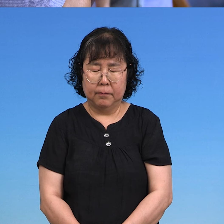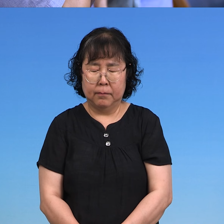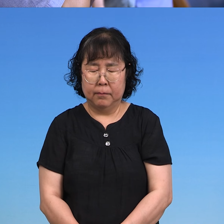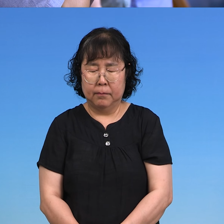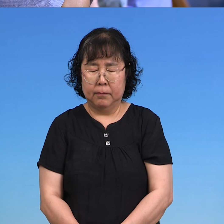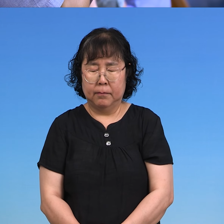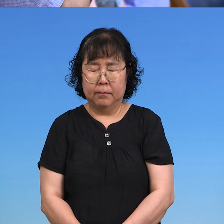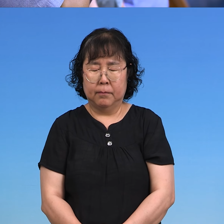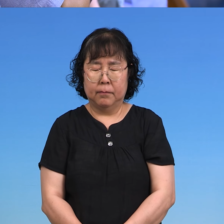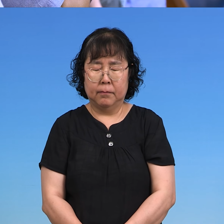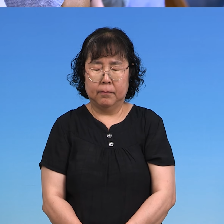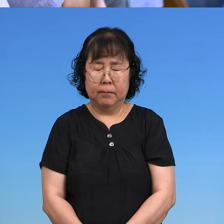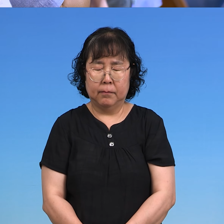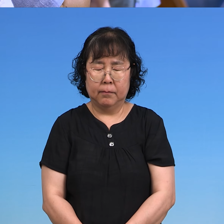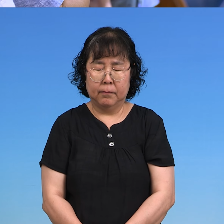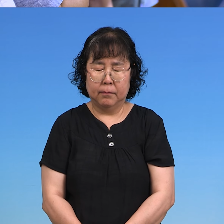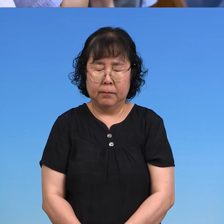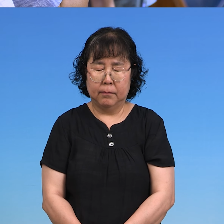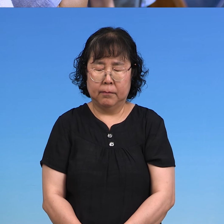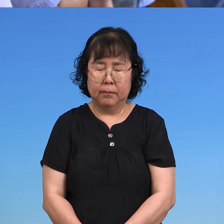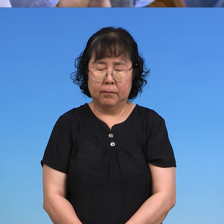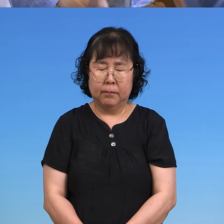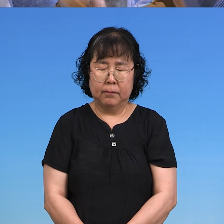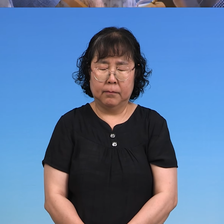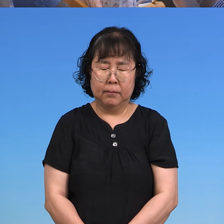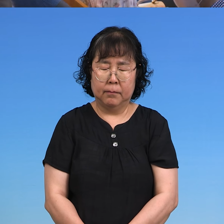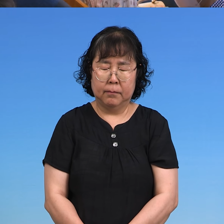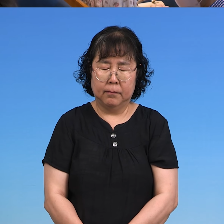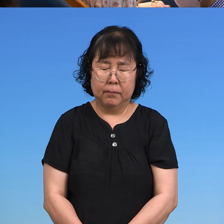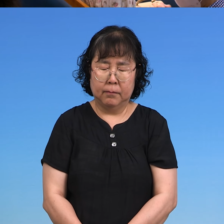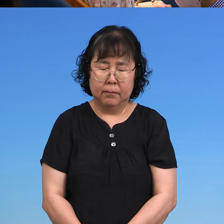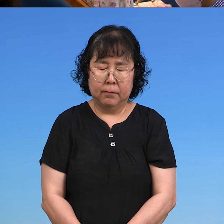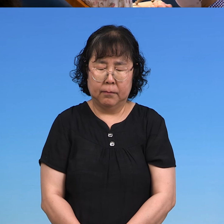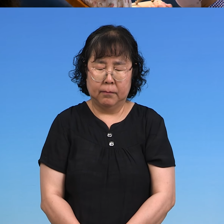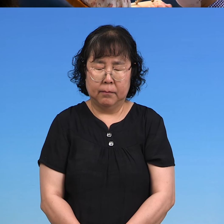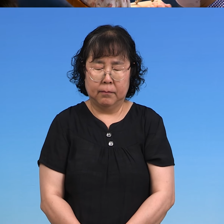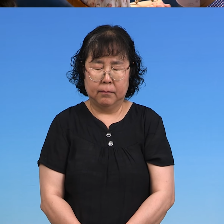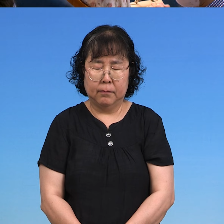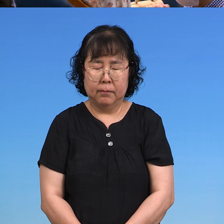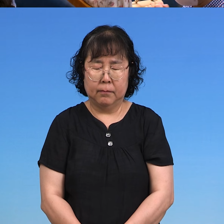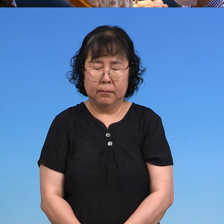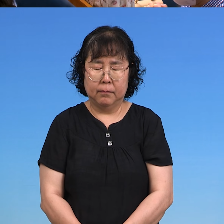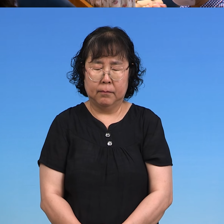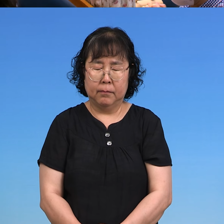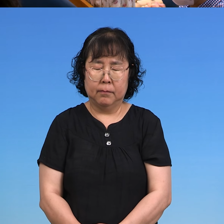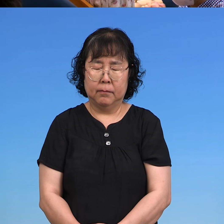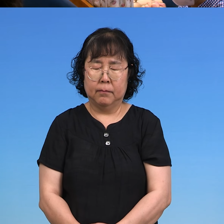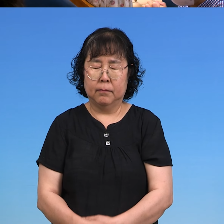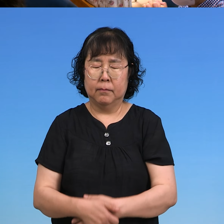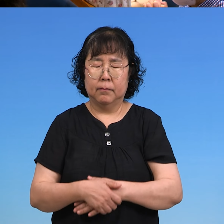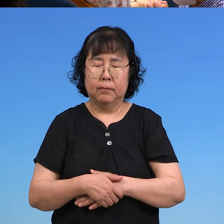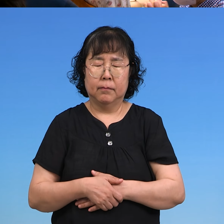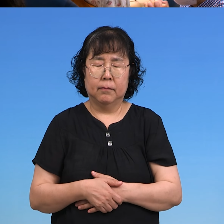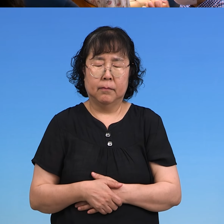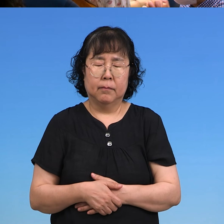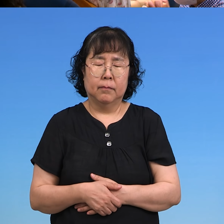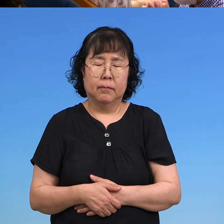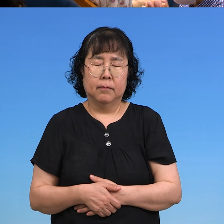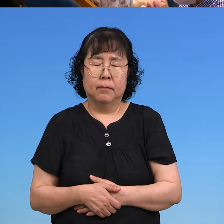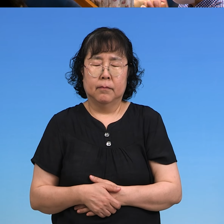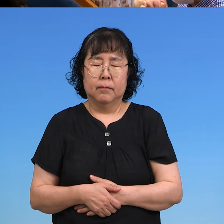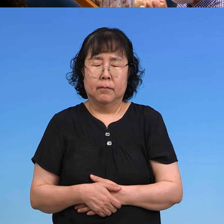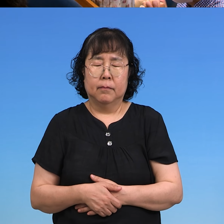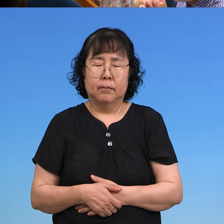인도하여 주시고 맺어 주시고 주님께서 함께 해주시는 그 아들을 사랑할 수 있도록 주여 우리 삶 가운데 함께 해주시고